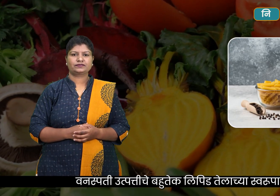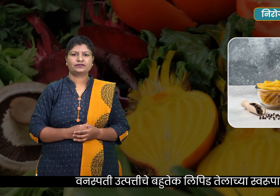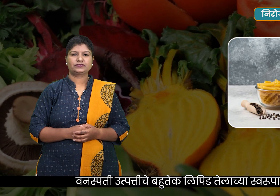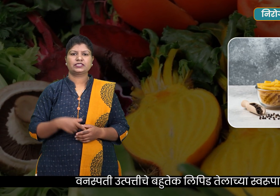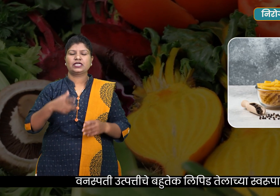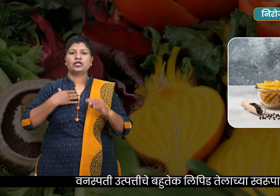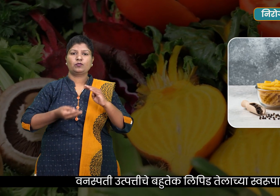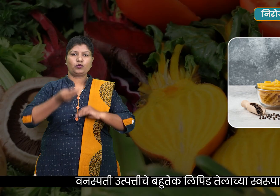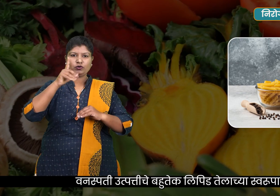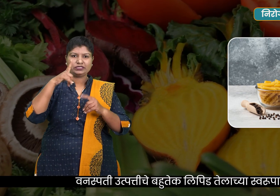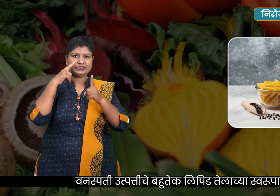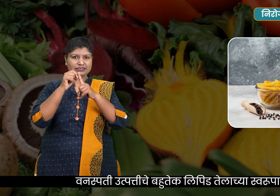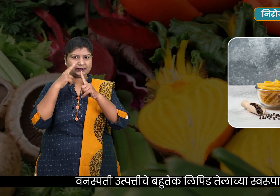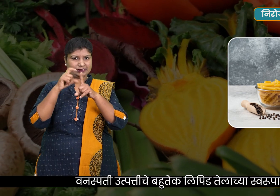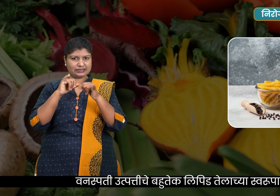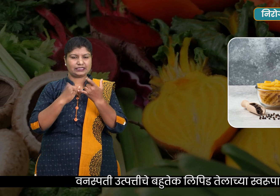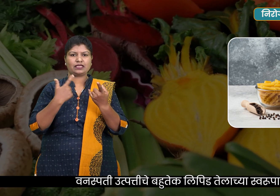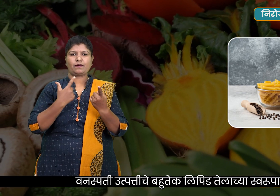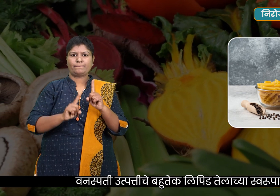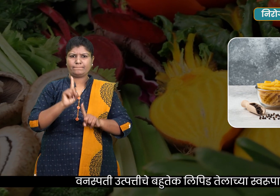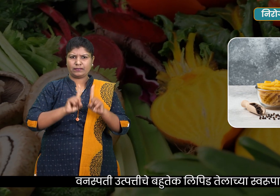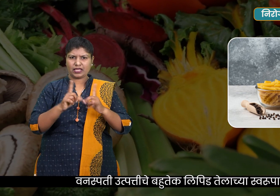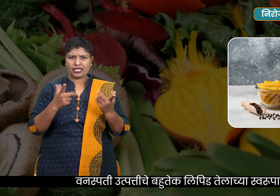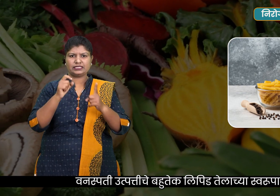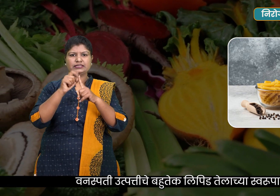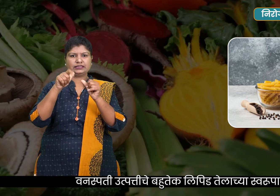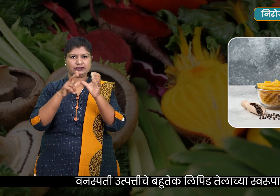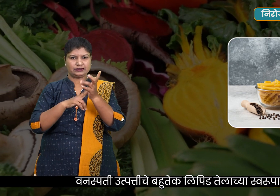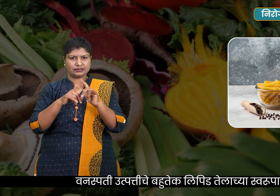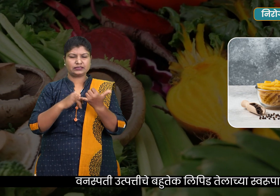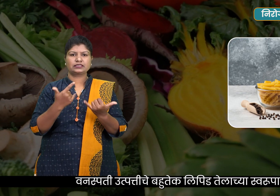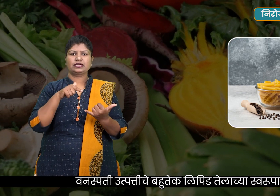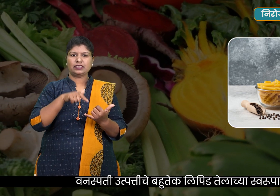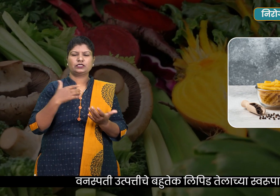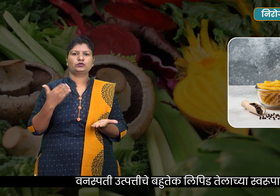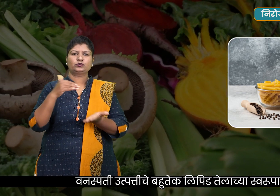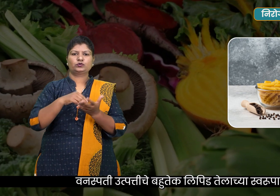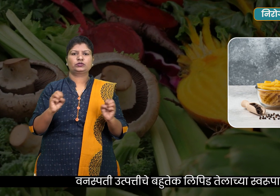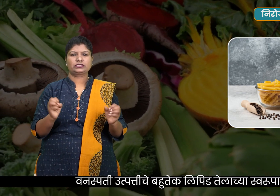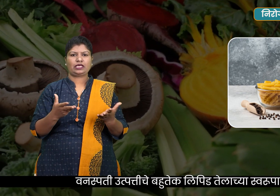वनस्पती उत्पत्तीचे बहुतेक लिपिड्स तेलाच्या स्वरूपात असतात.